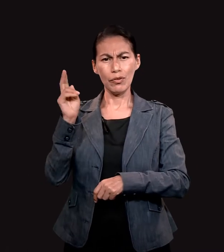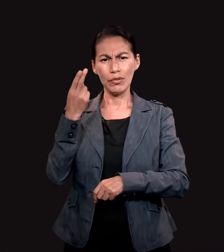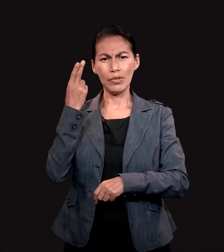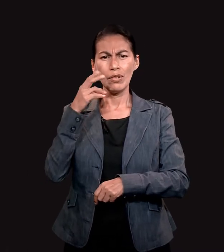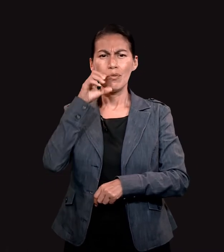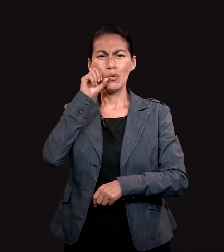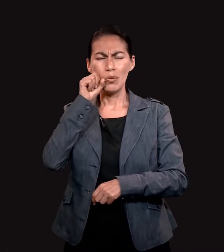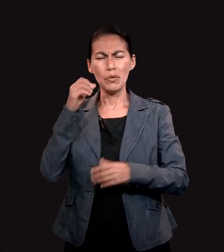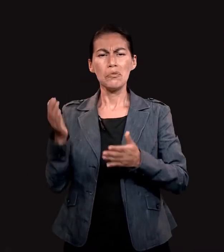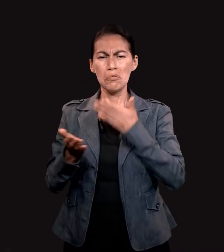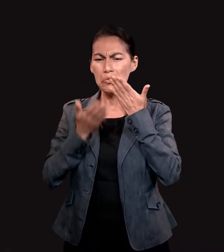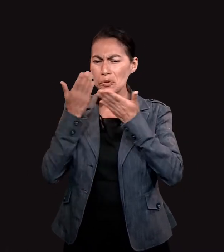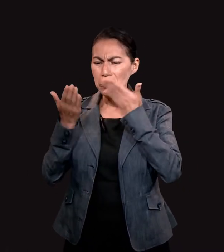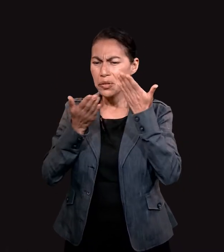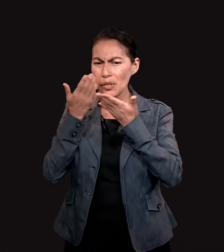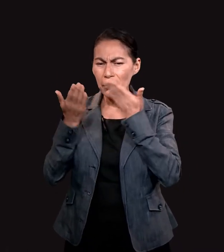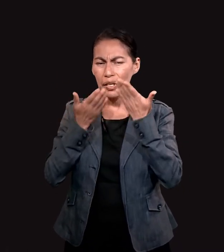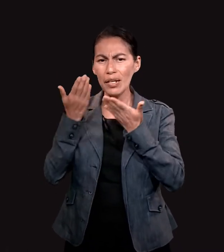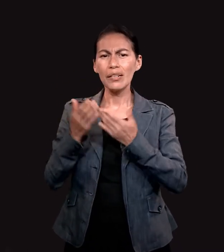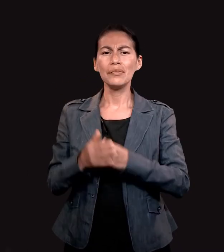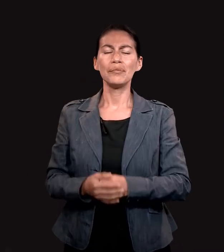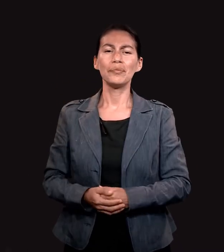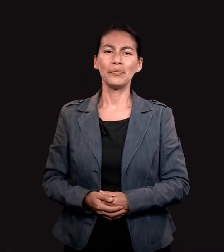aquí en la Universidad de Montemorelos.